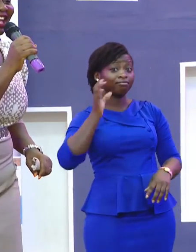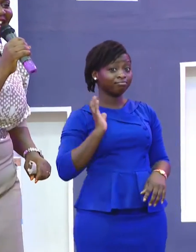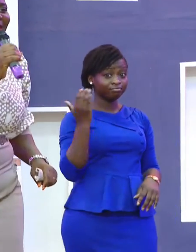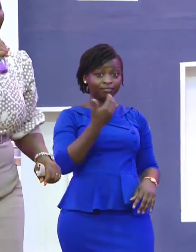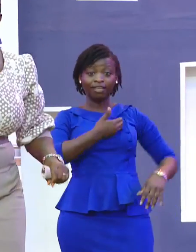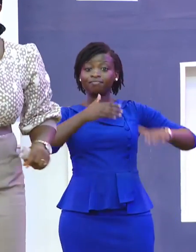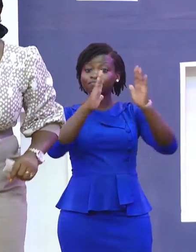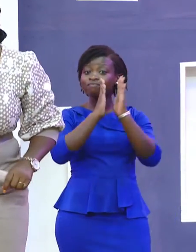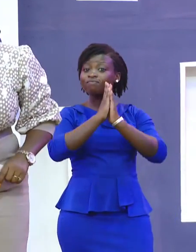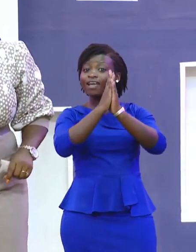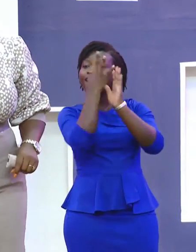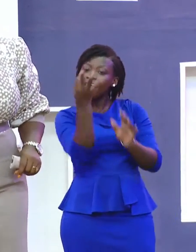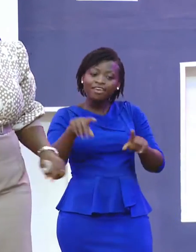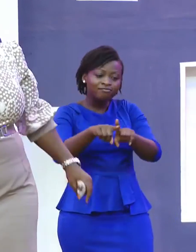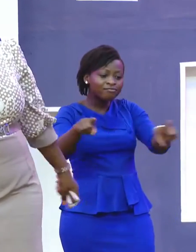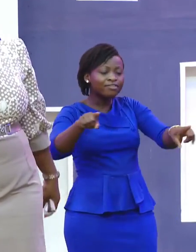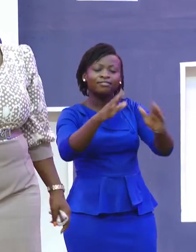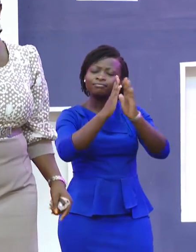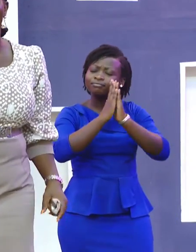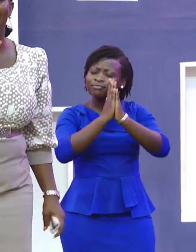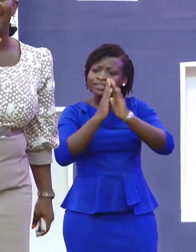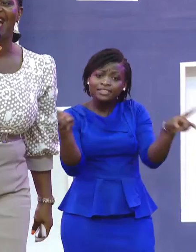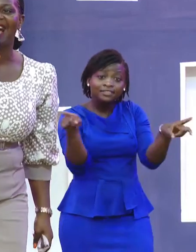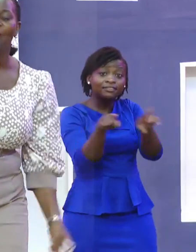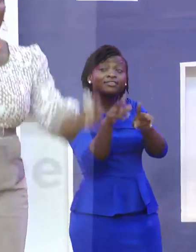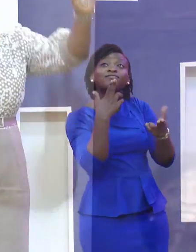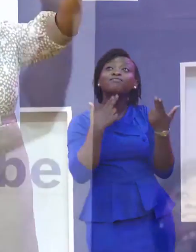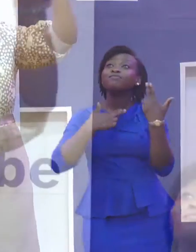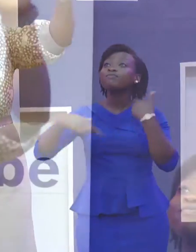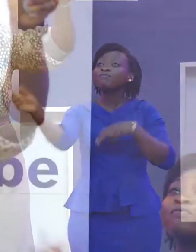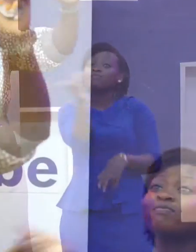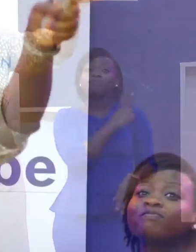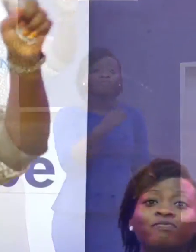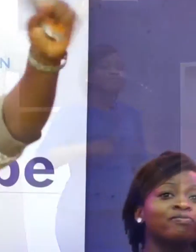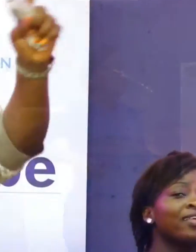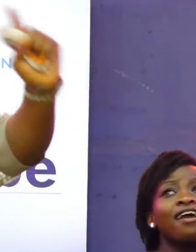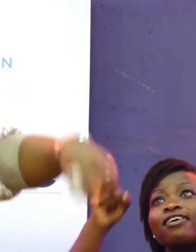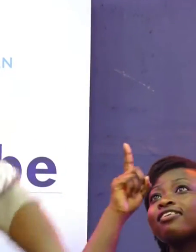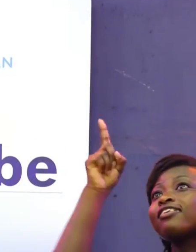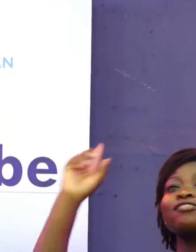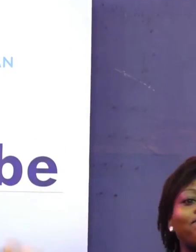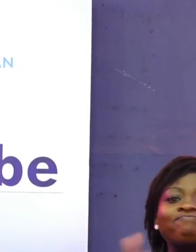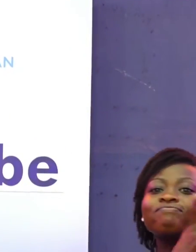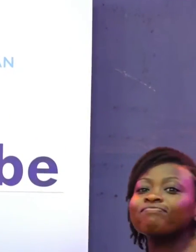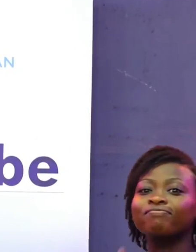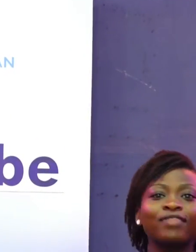fe Kwetu sabanga tumwetaga Ye katonda tachuka